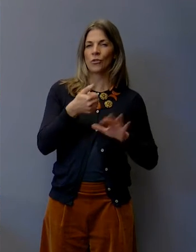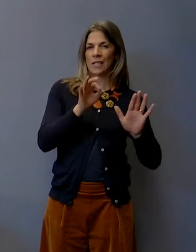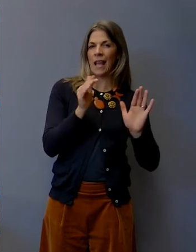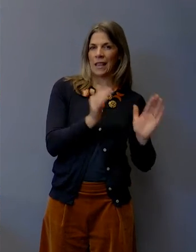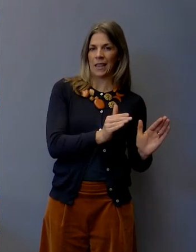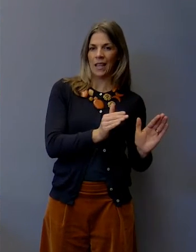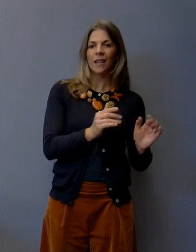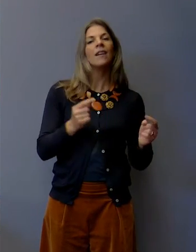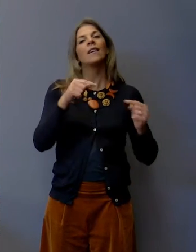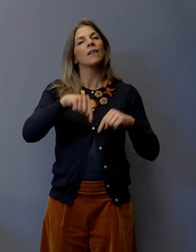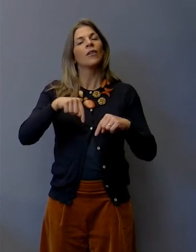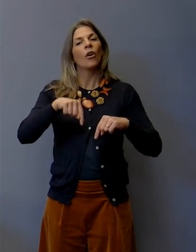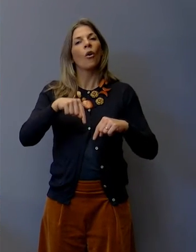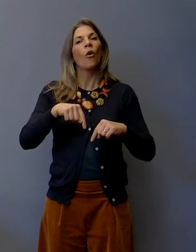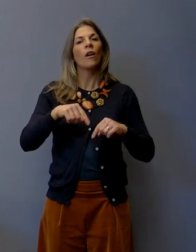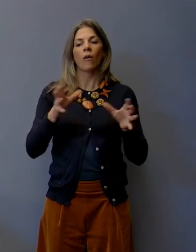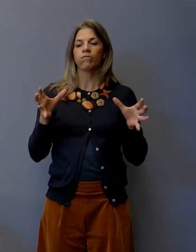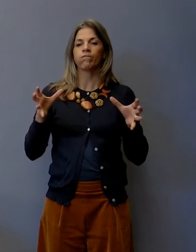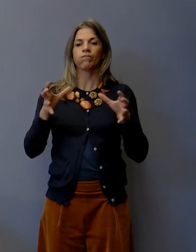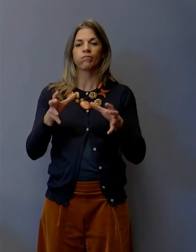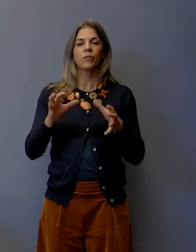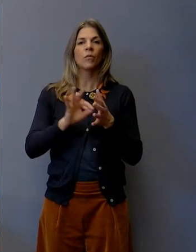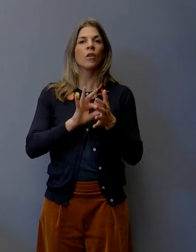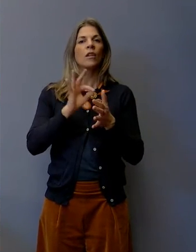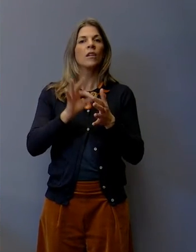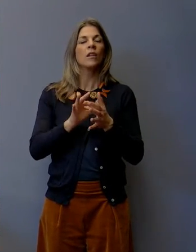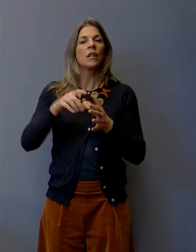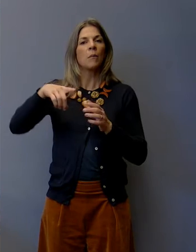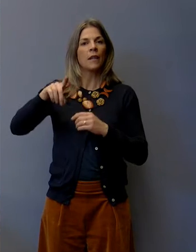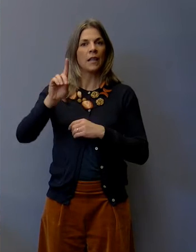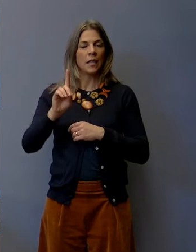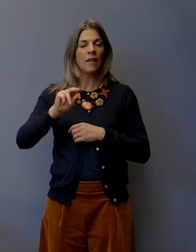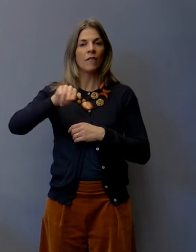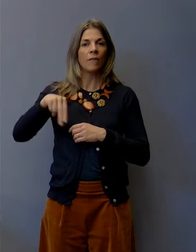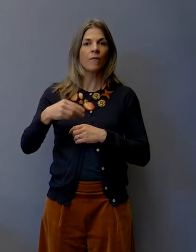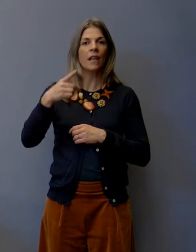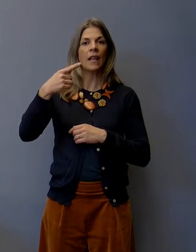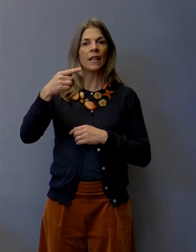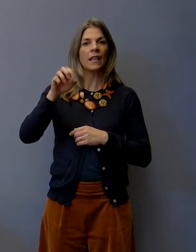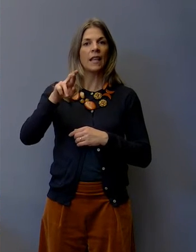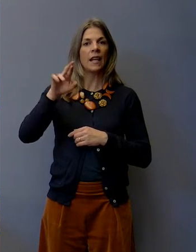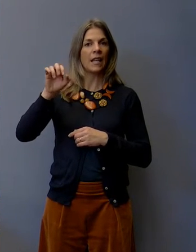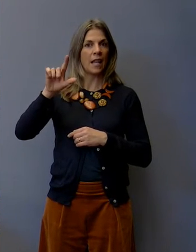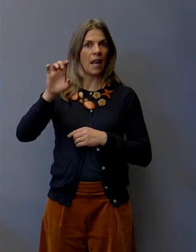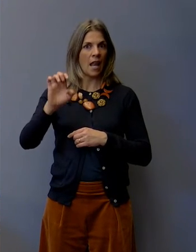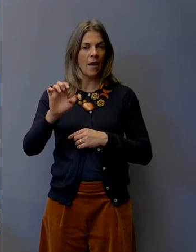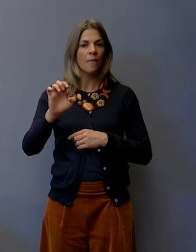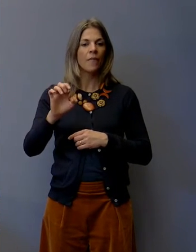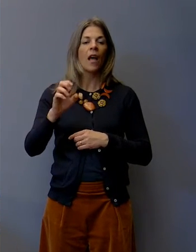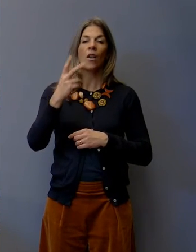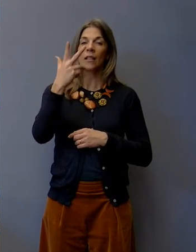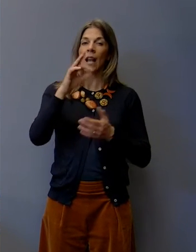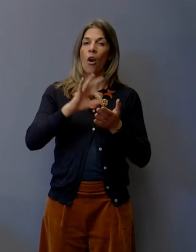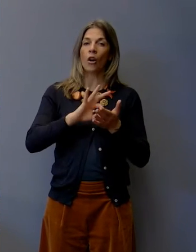ora al blocco di ordine del giorno del partito democratico a prima firma consigliere terrile pongo in votazione tre ordini del giorno